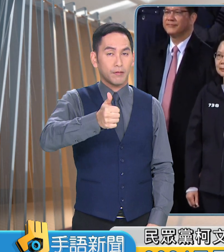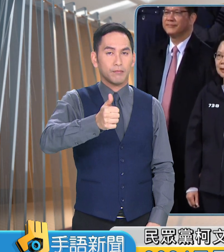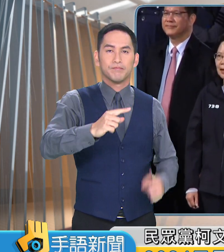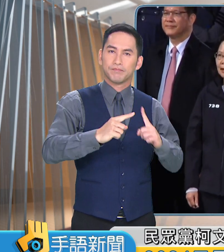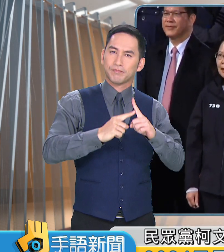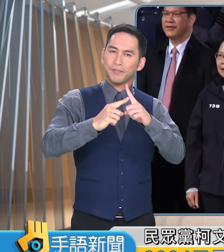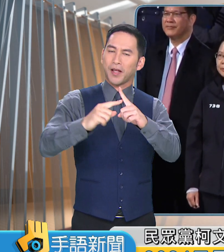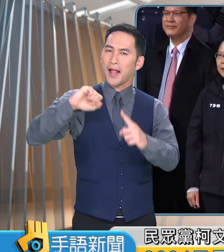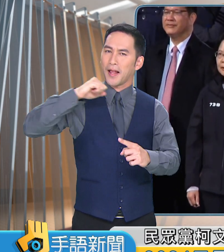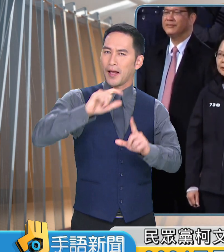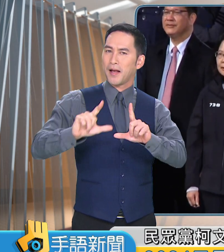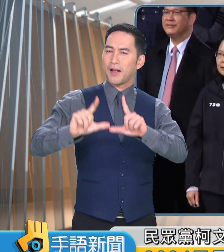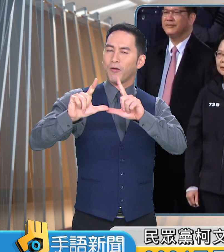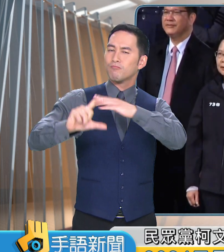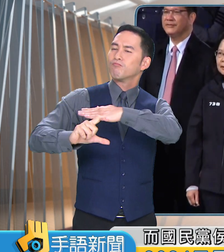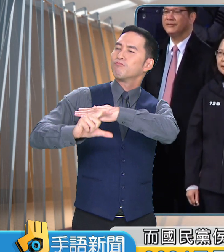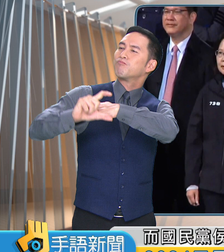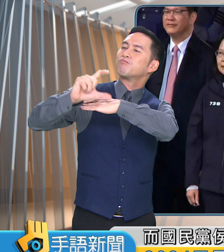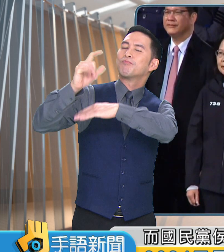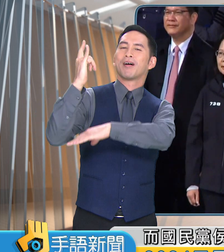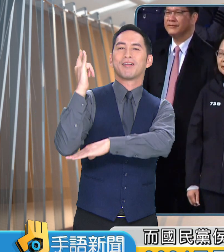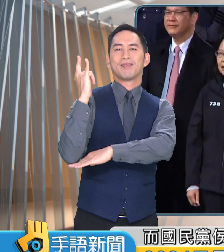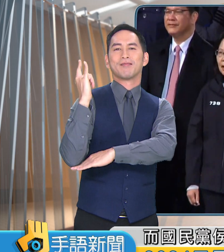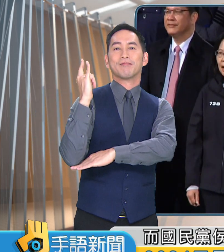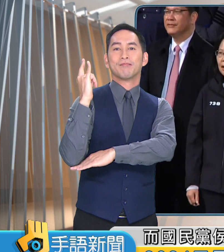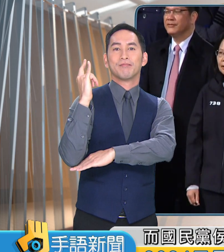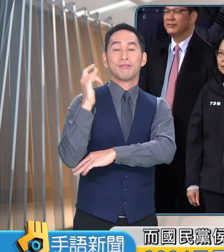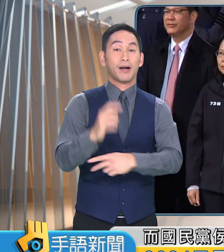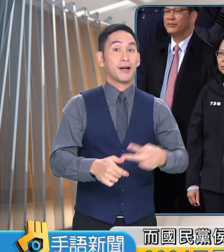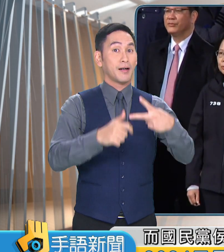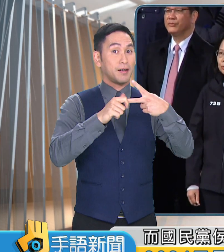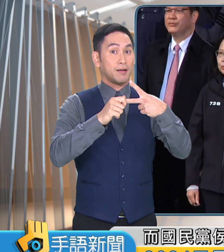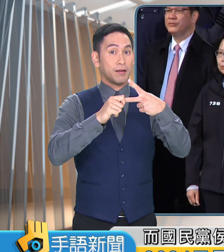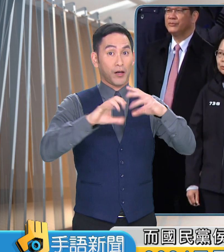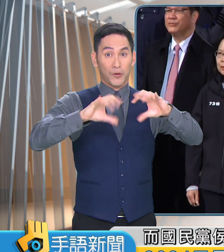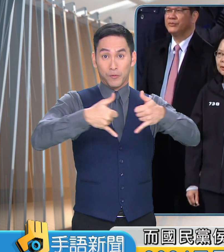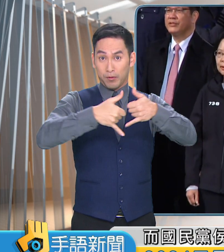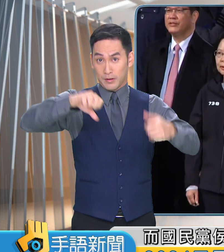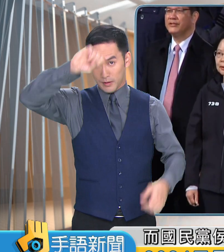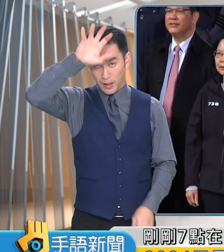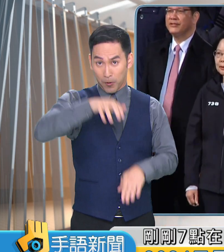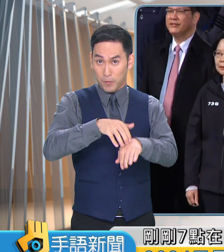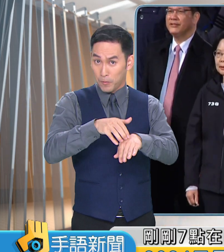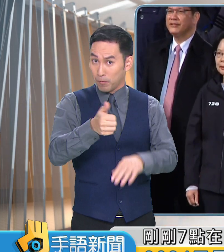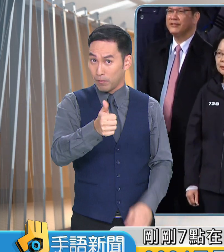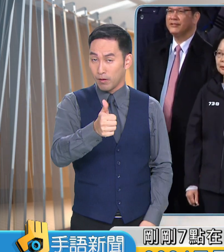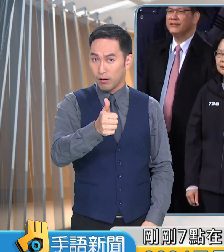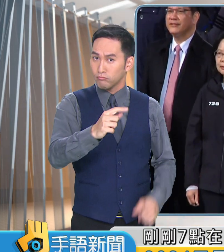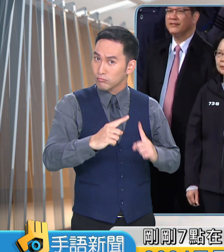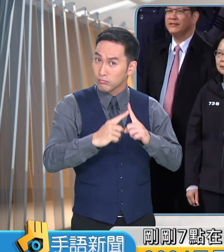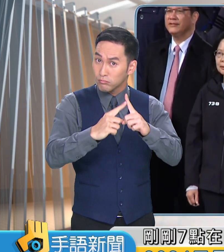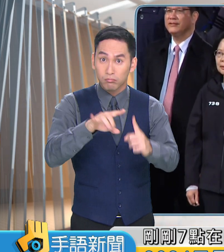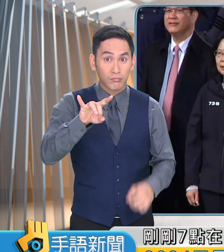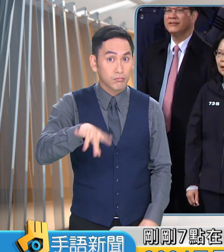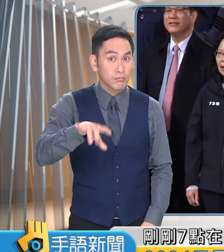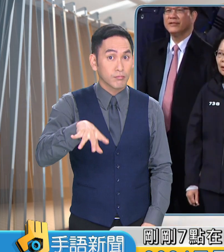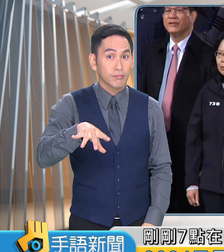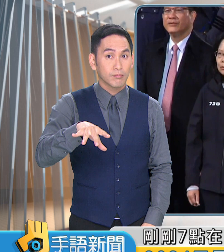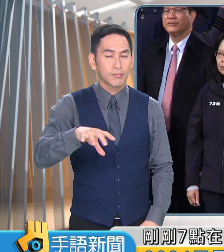东迎曙光，而国民党侯友宜是出席刚刚7点在国民党党部前举